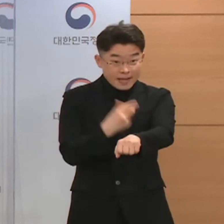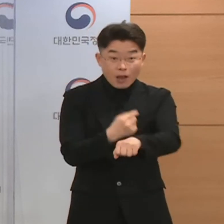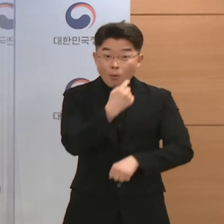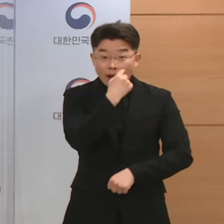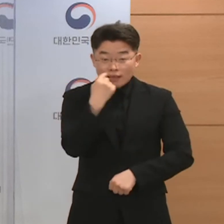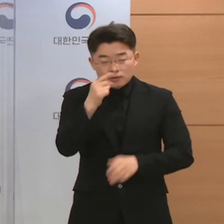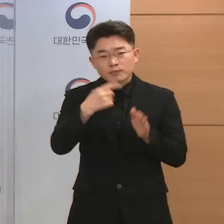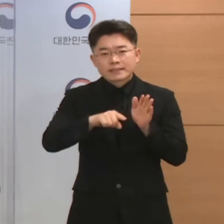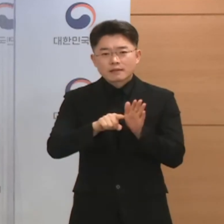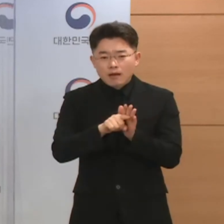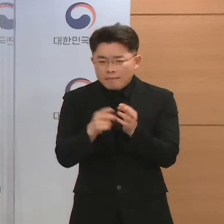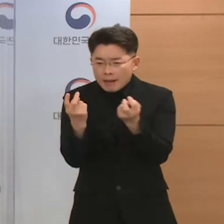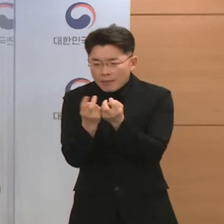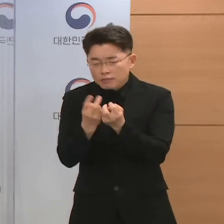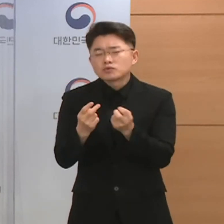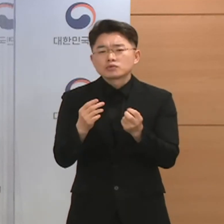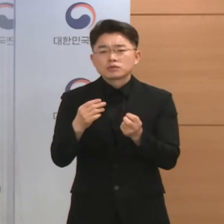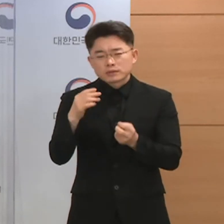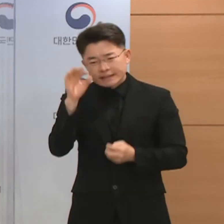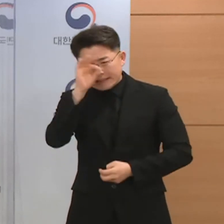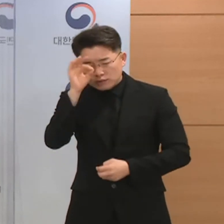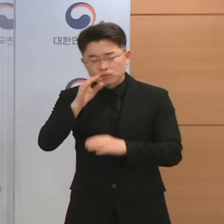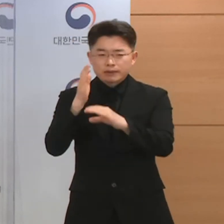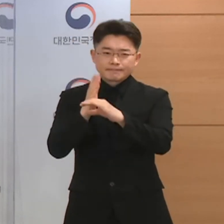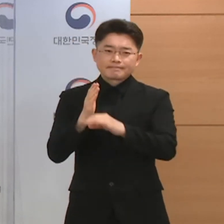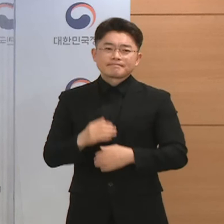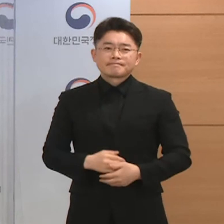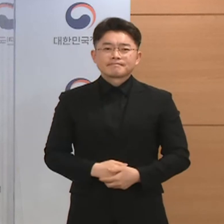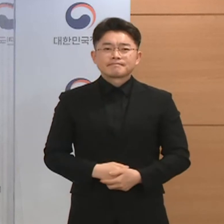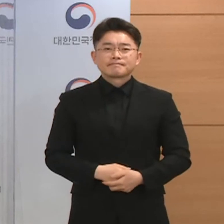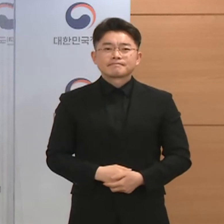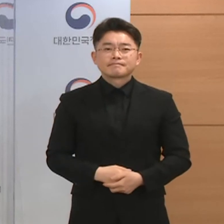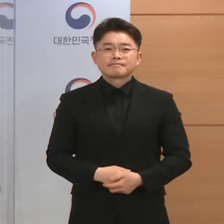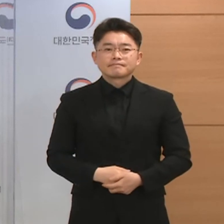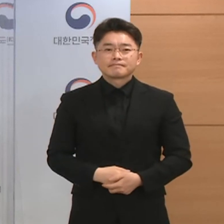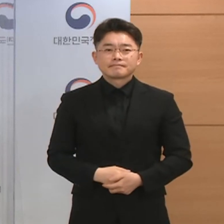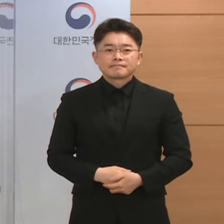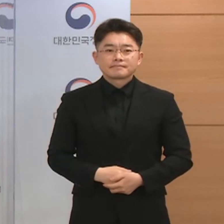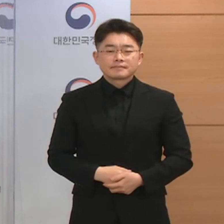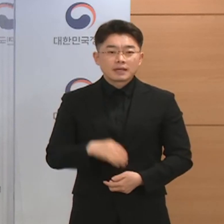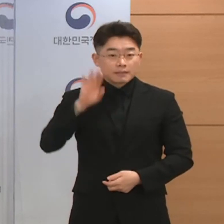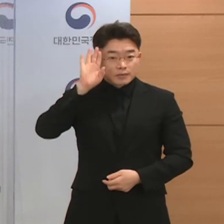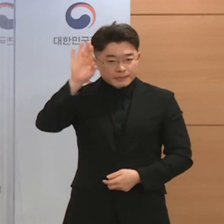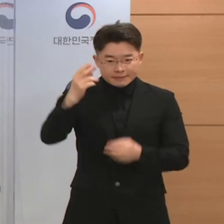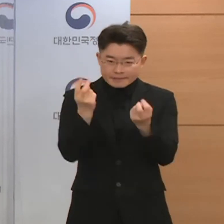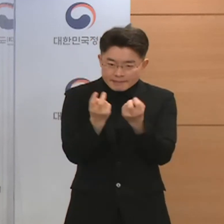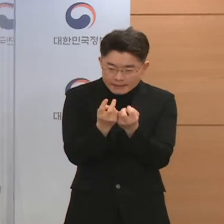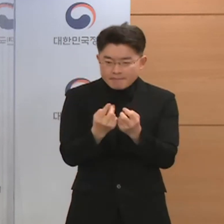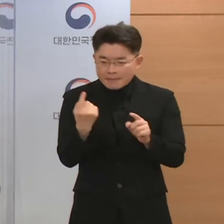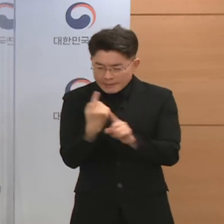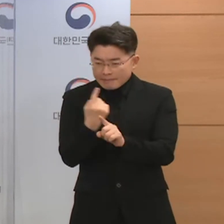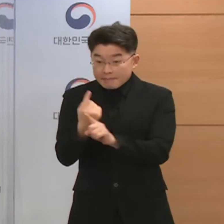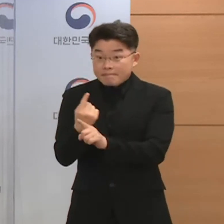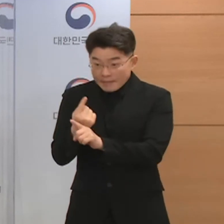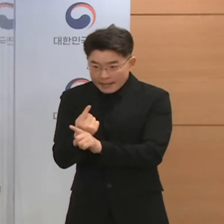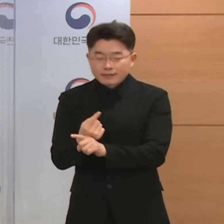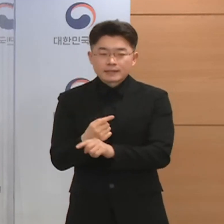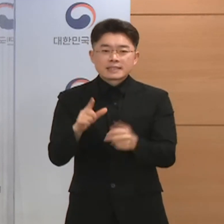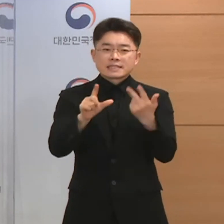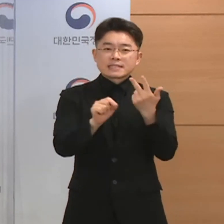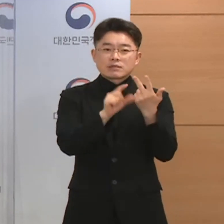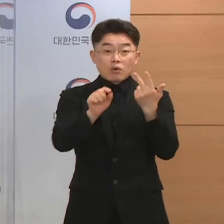체계를 개발하기 위해서 되게 애를 쓰고 있습니다. 이런 조치들을 계속 보완해 나가면서 7월 이